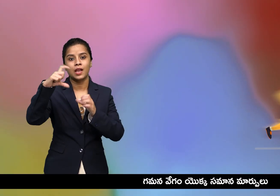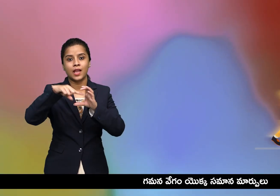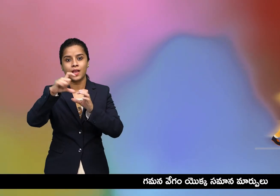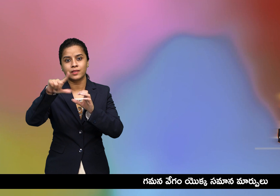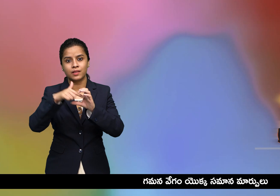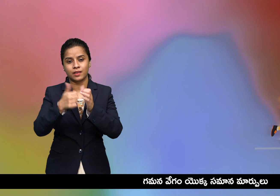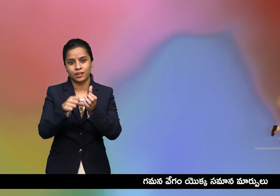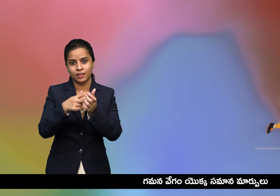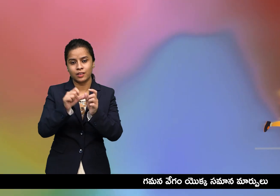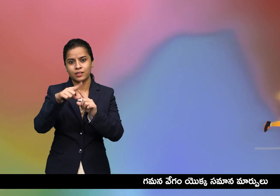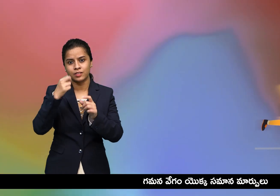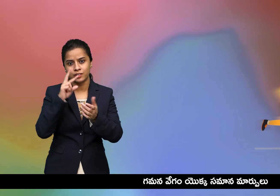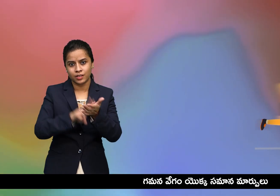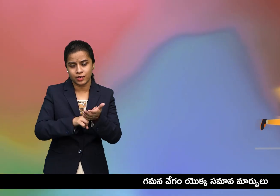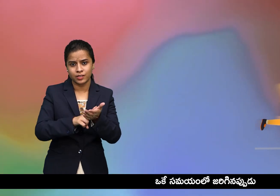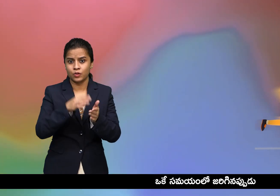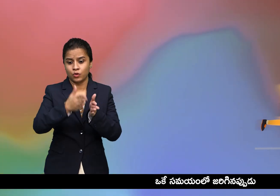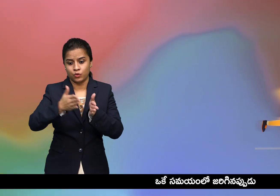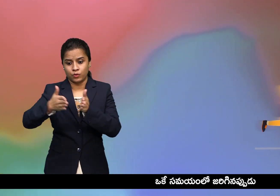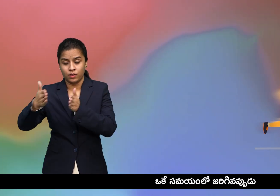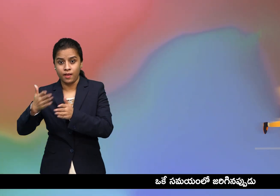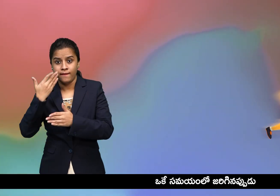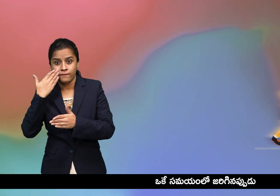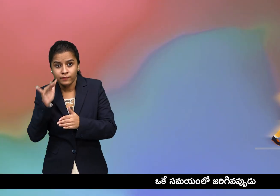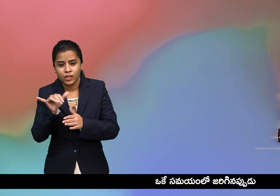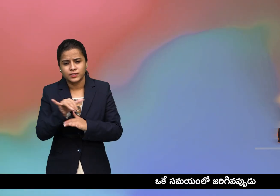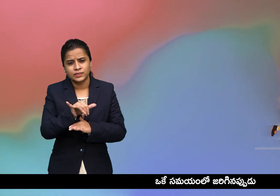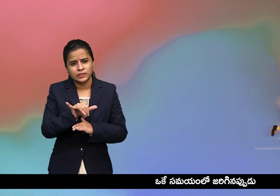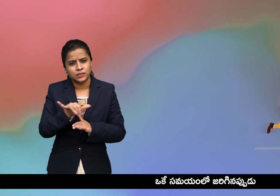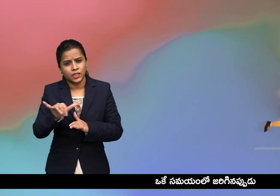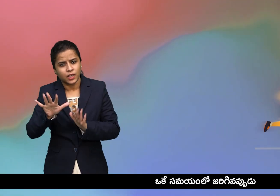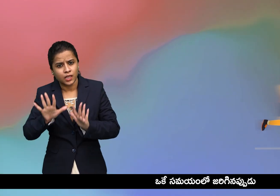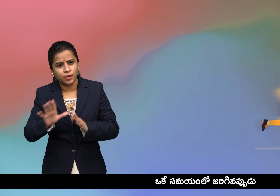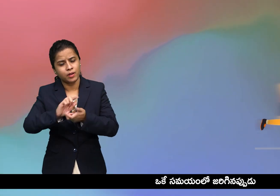గమన వేగం యొక్క సమాన మార్పులు ఒకే సమయంలో జరిగినప్పుడు